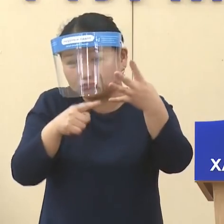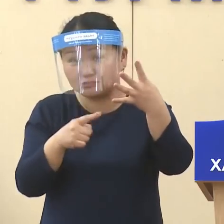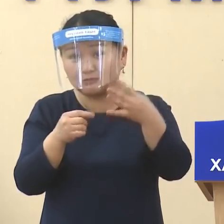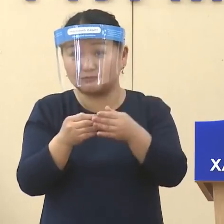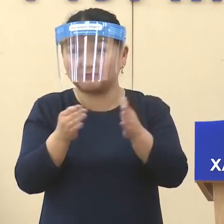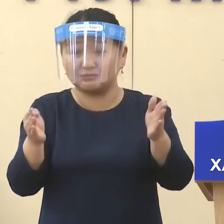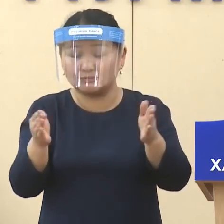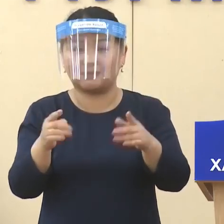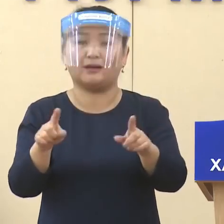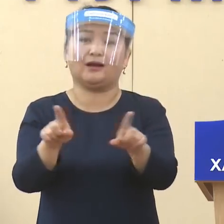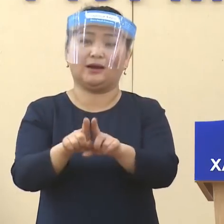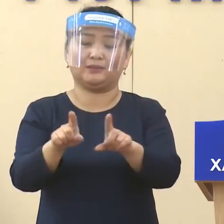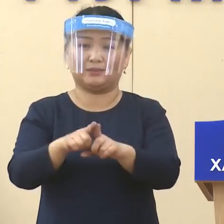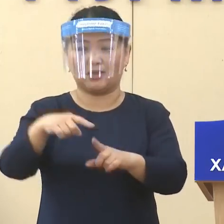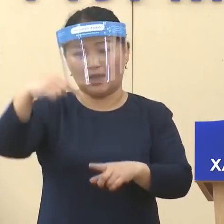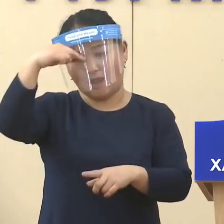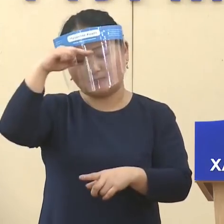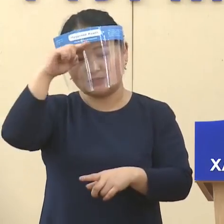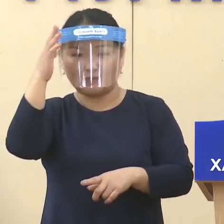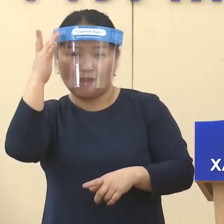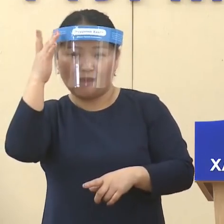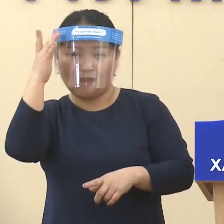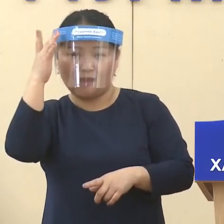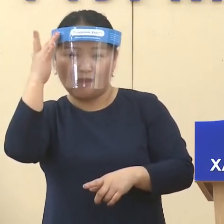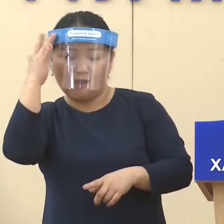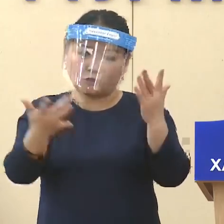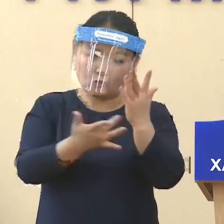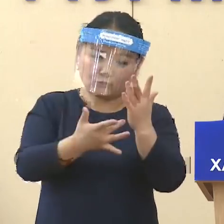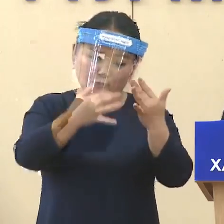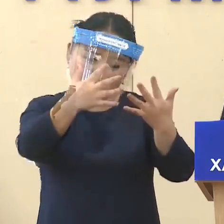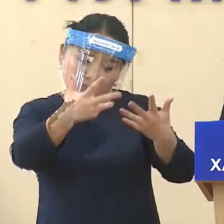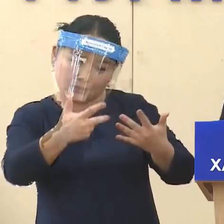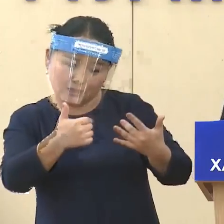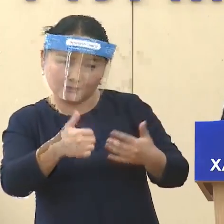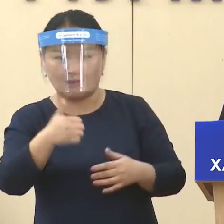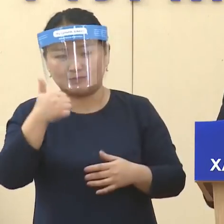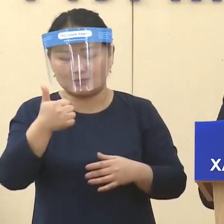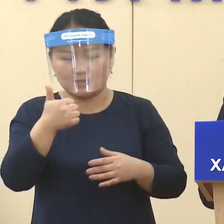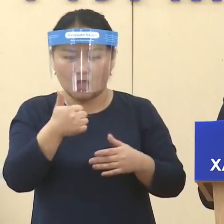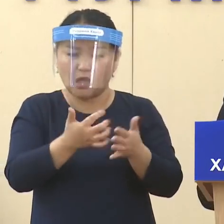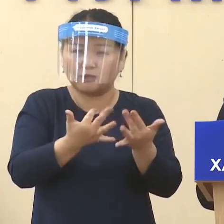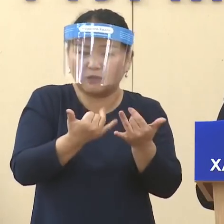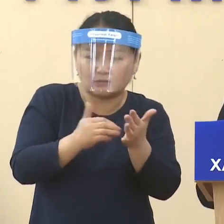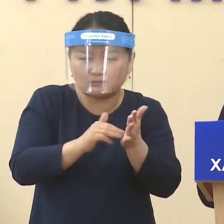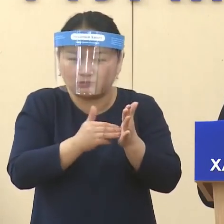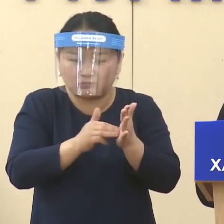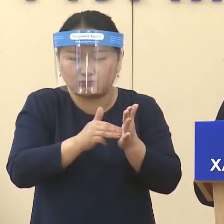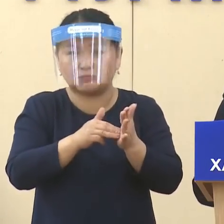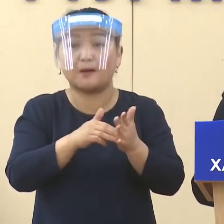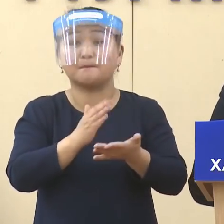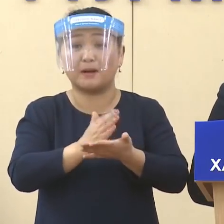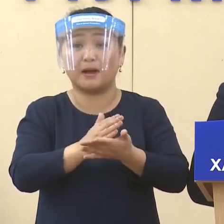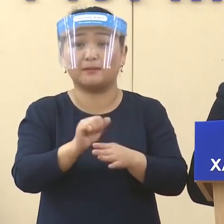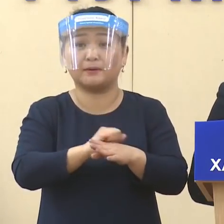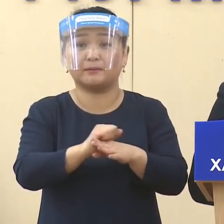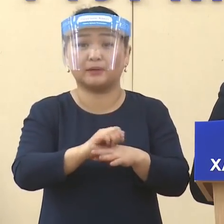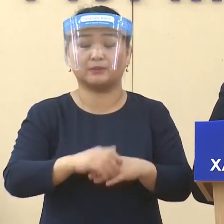эмчилгээ үйлчлэгэн дээр зориулсан аппарат тоног төхөөрөмжөө бол маш сайн тооцож бэлдсэн байгаа.